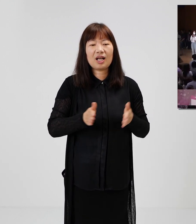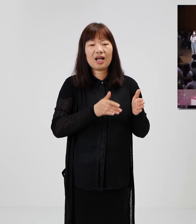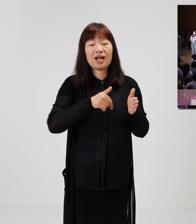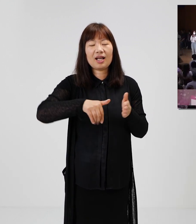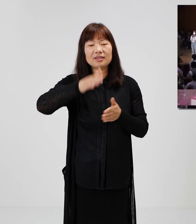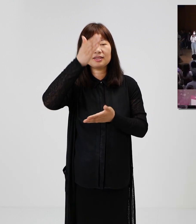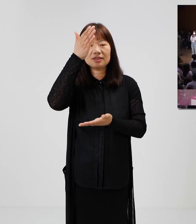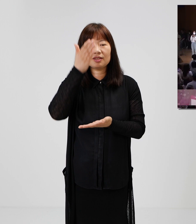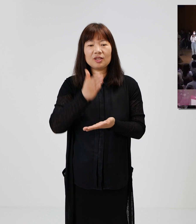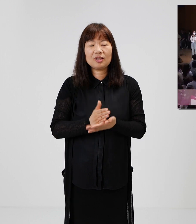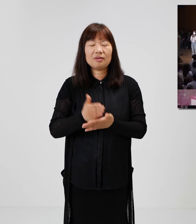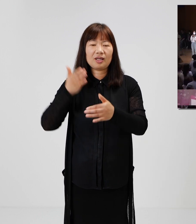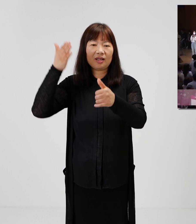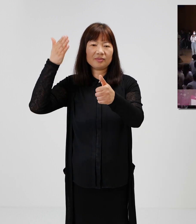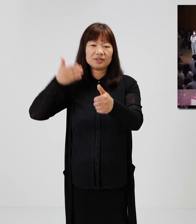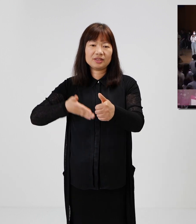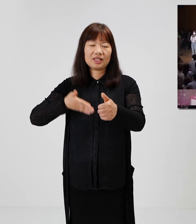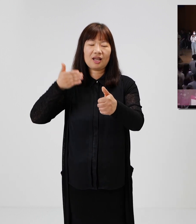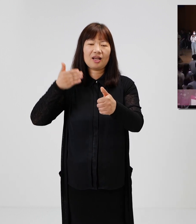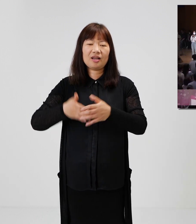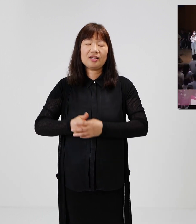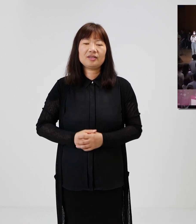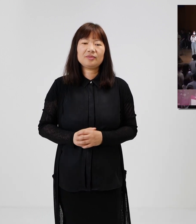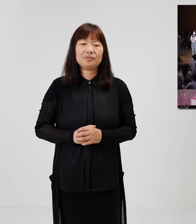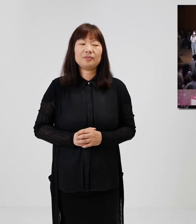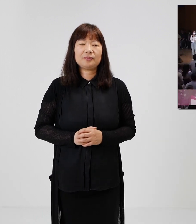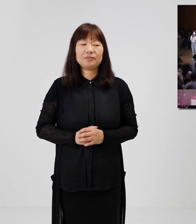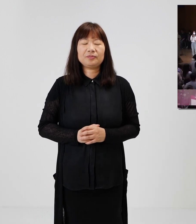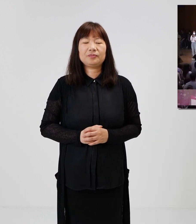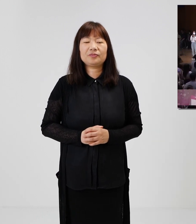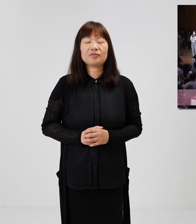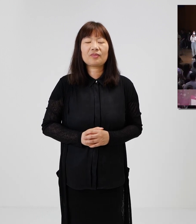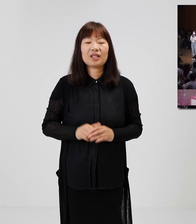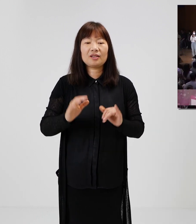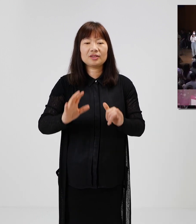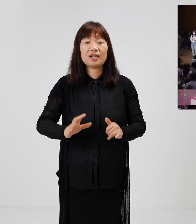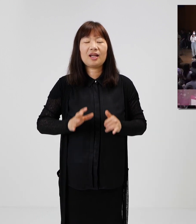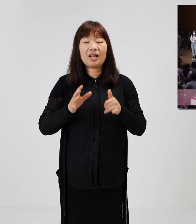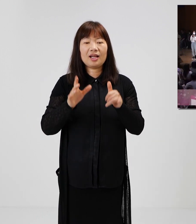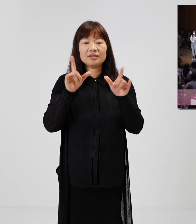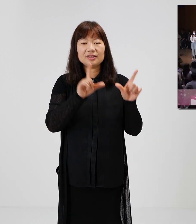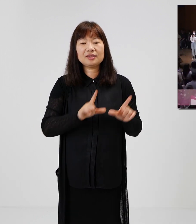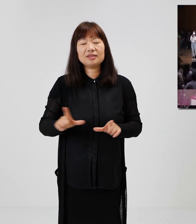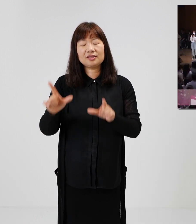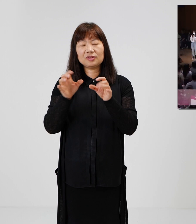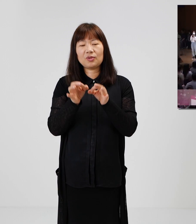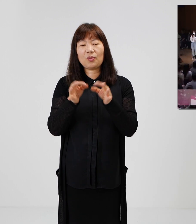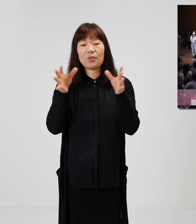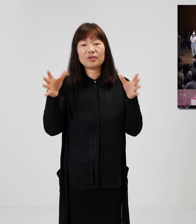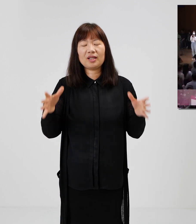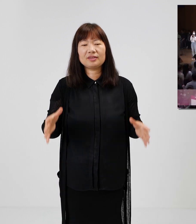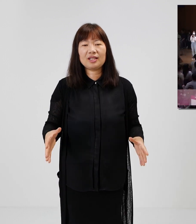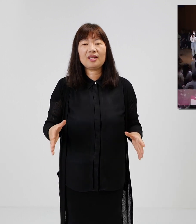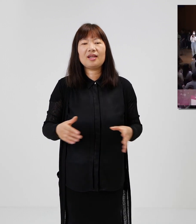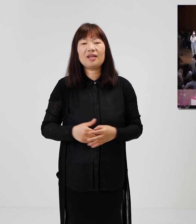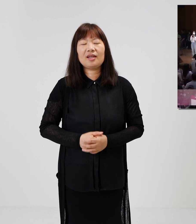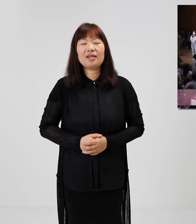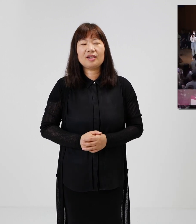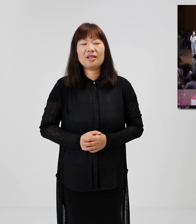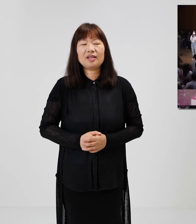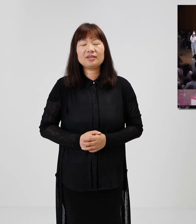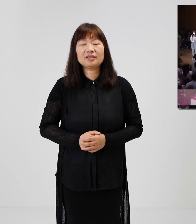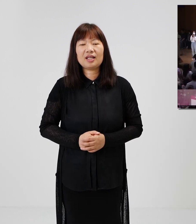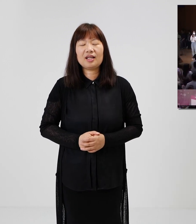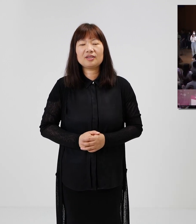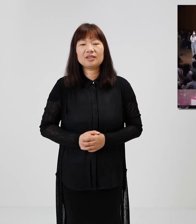길로 가지 맙시다. 이 세상 사는